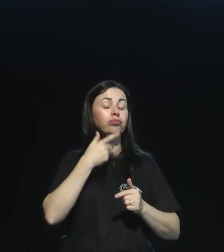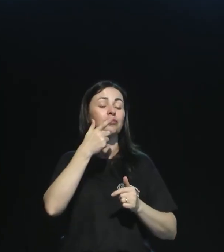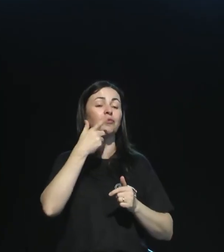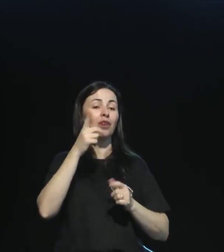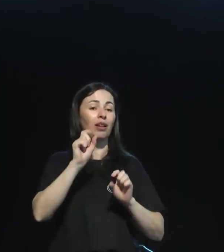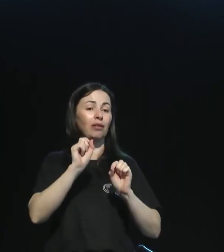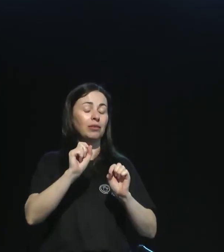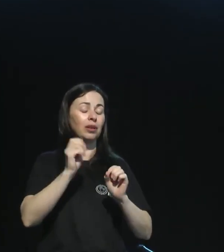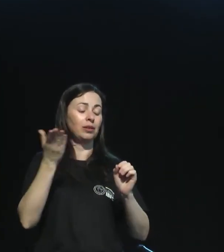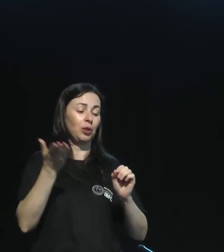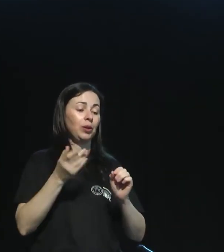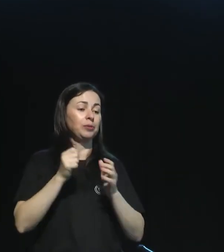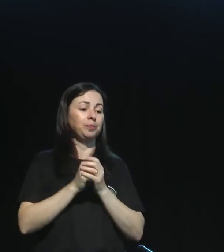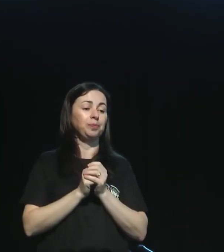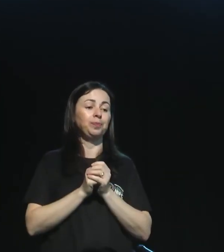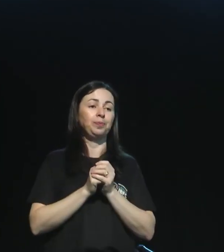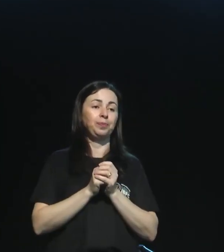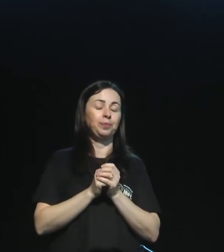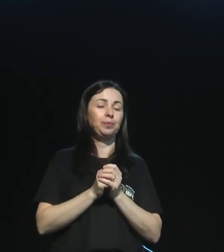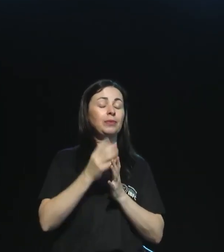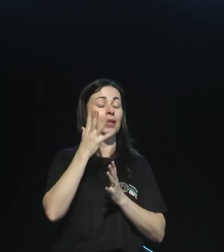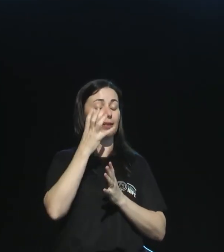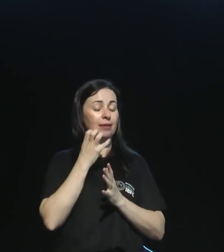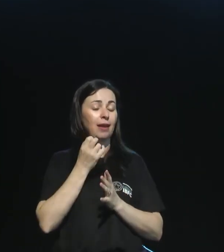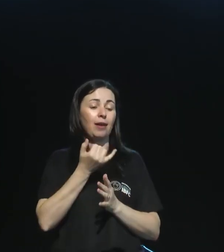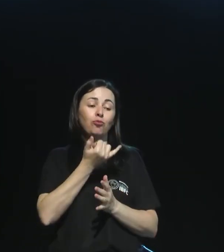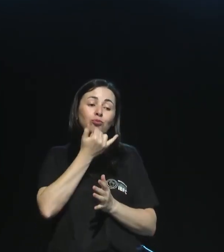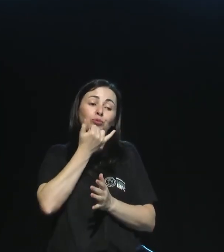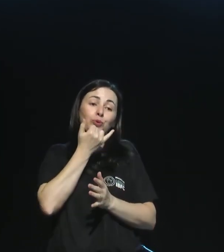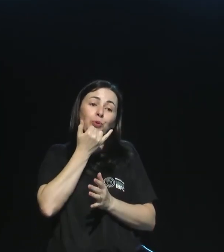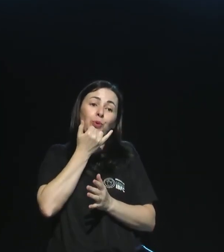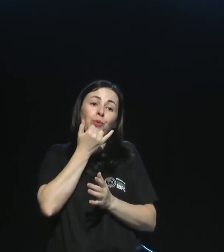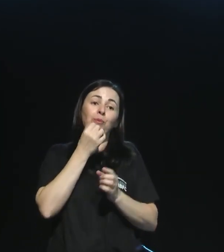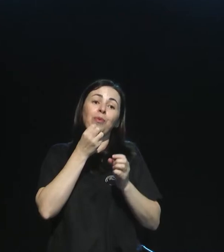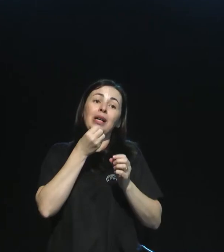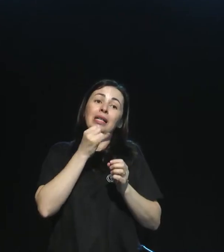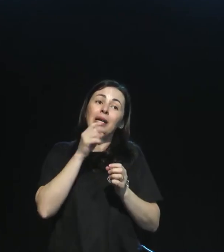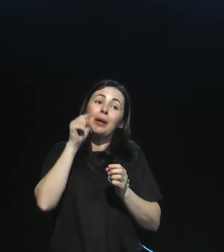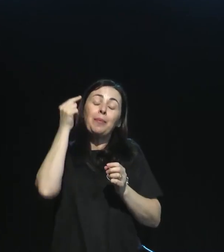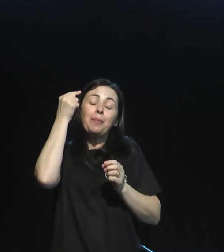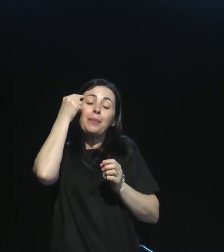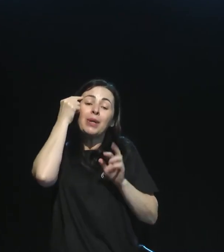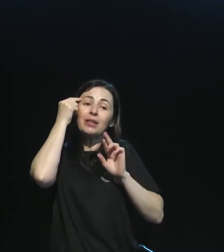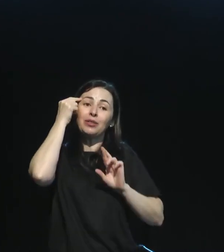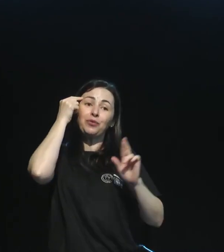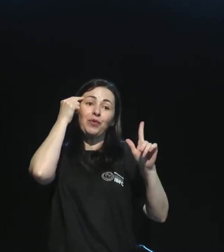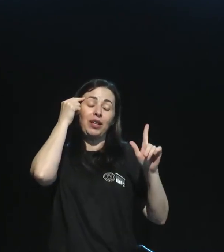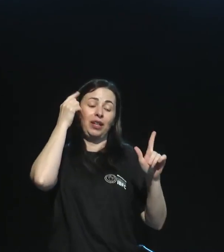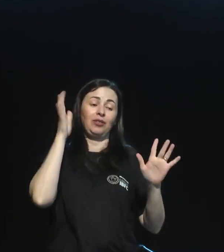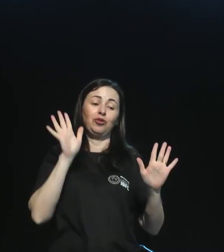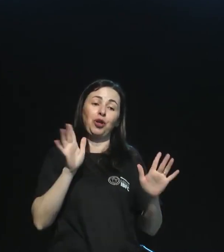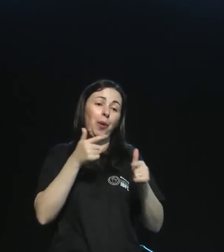radical. E me perdoe se você pensa diferente, mas é problema seu.